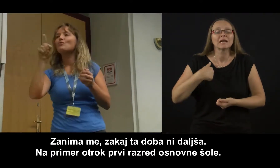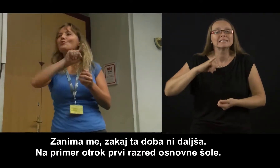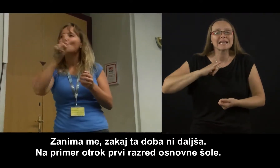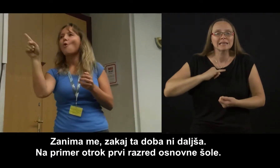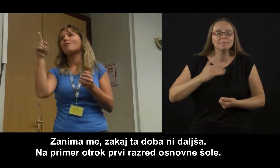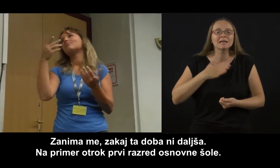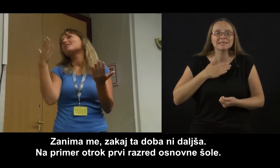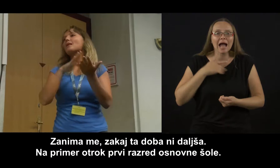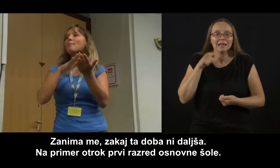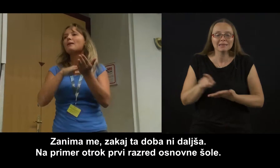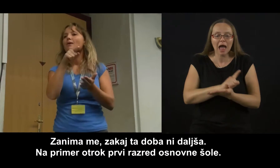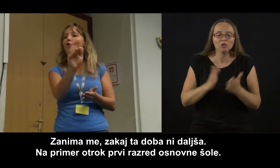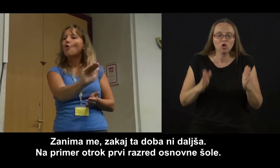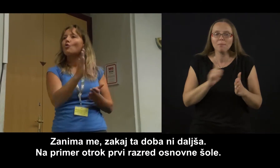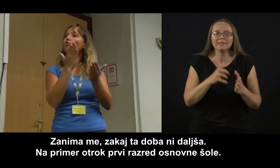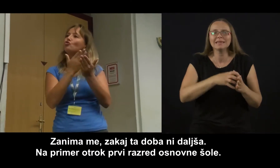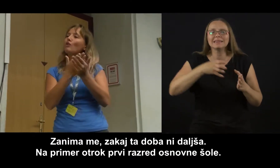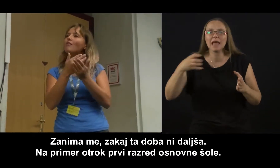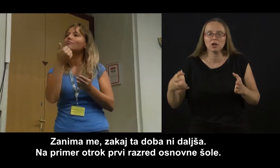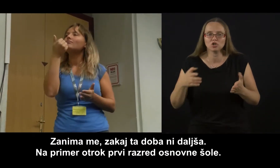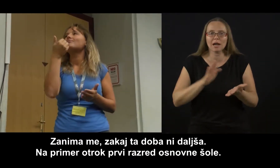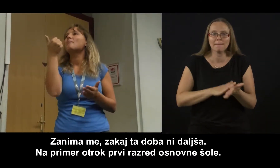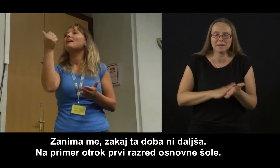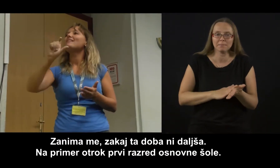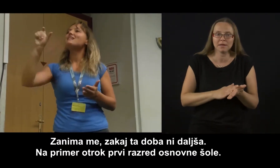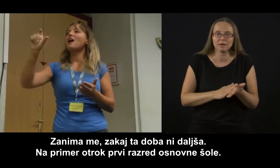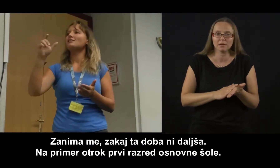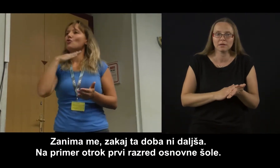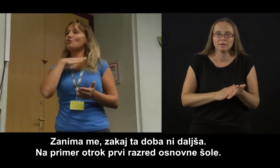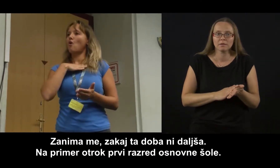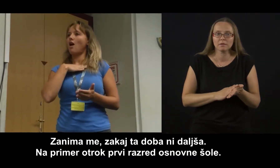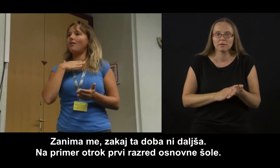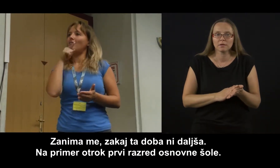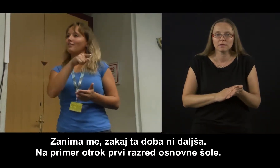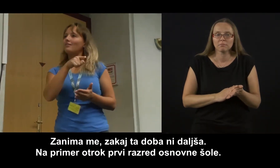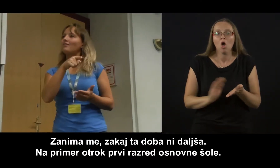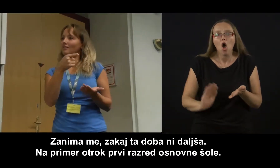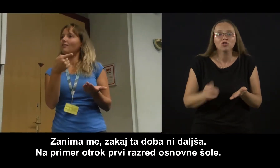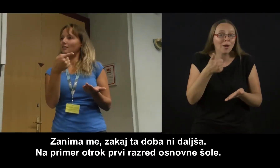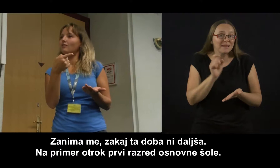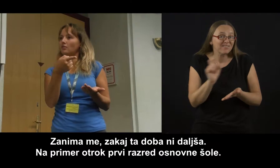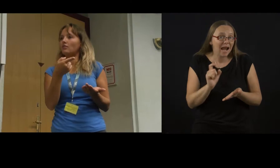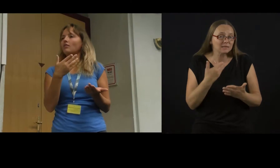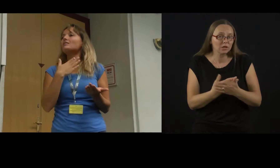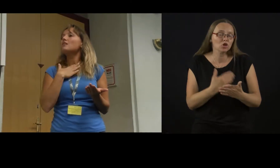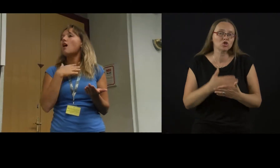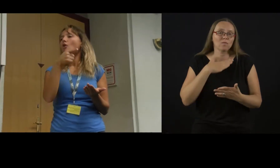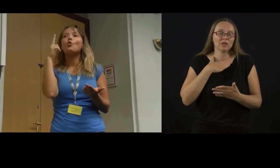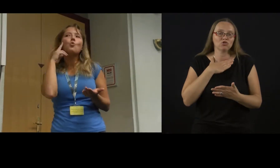Zanima me, zakaj ta doba ni daljša. Naprimer, otrok, 1. razred osnovne